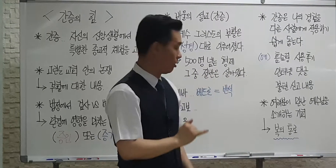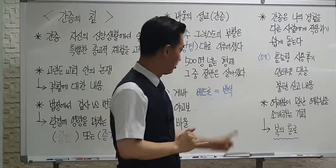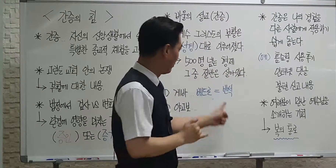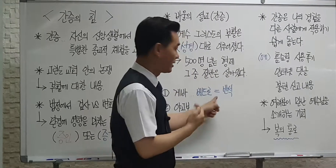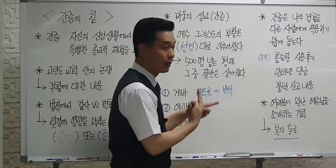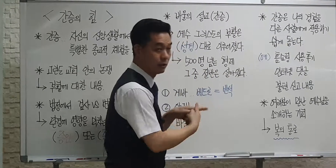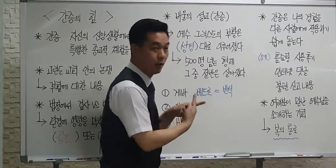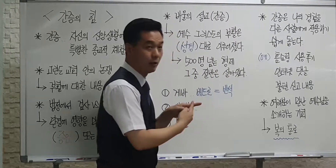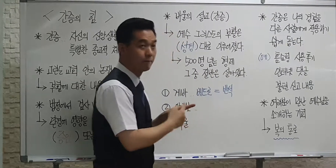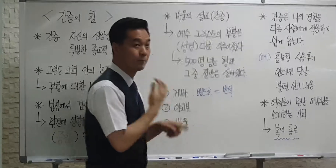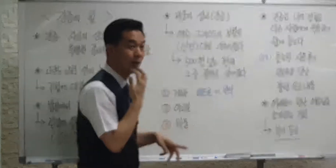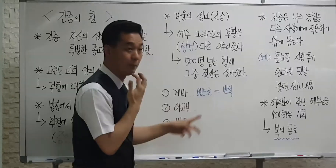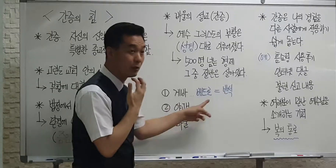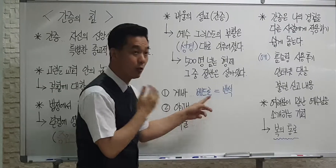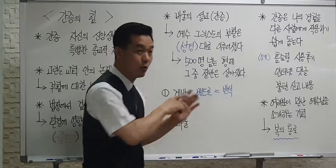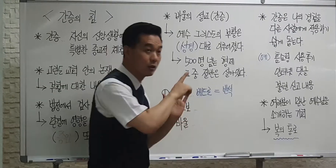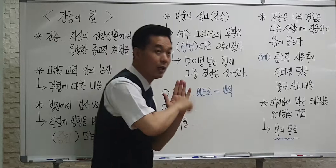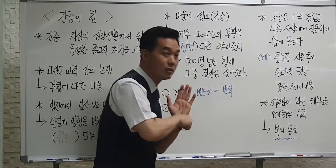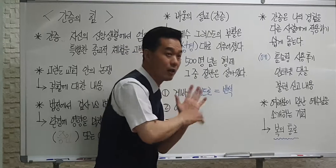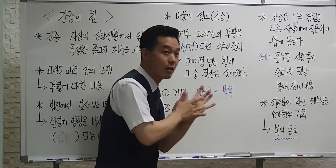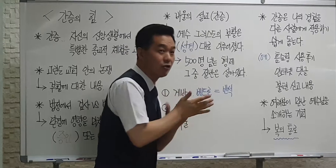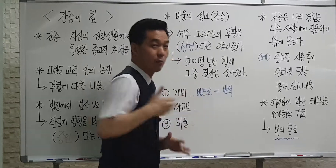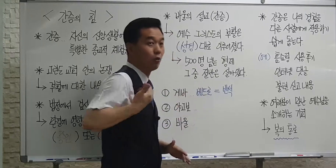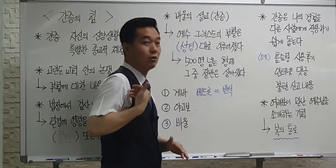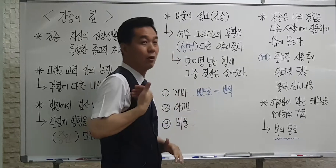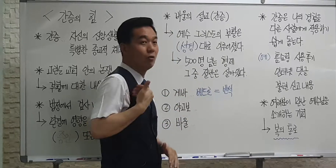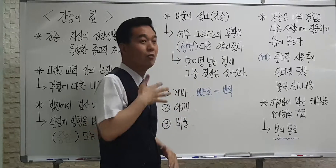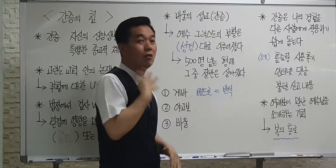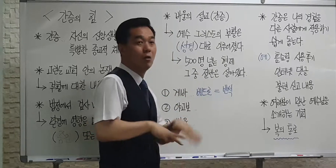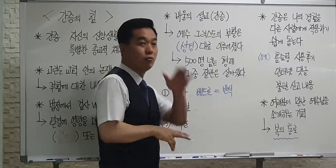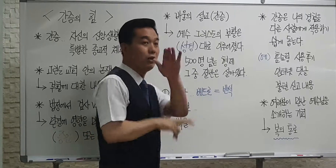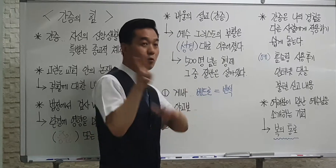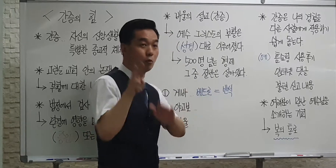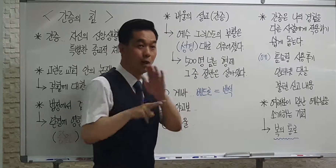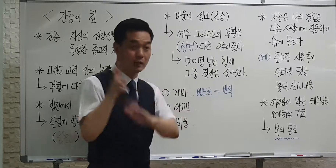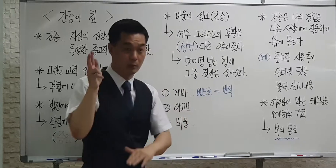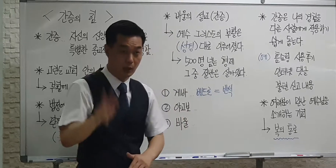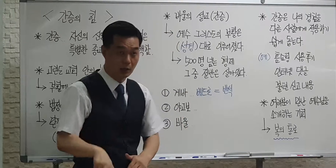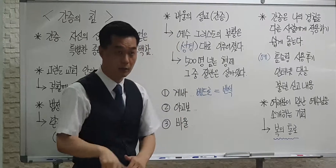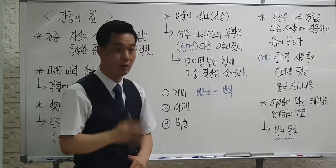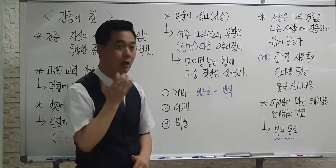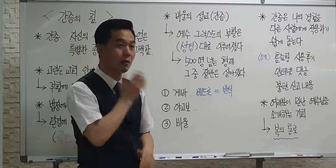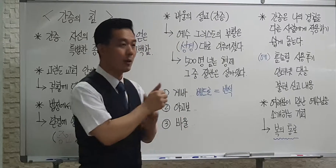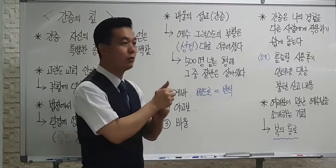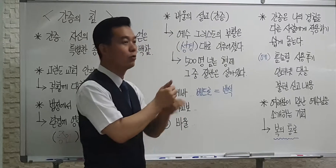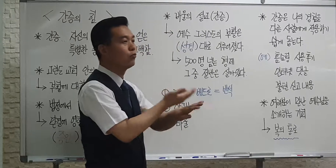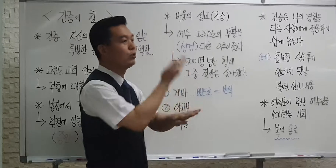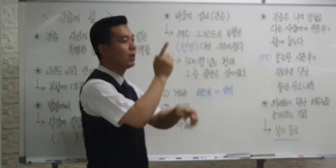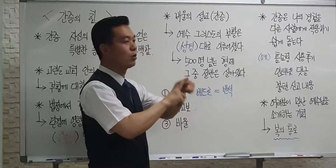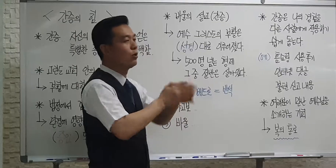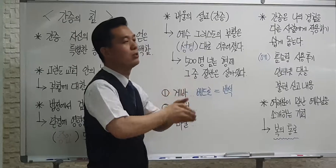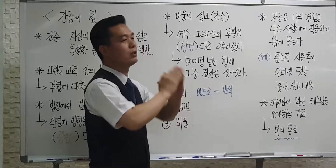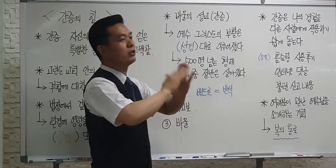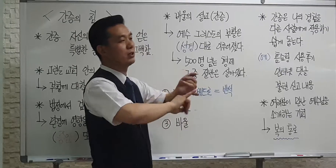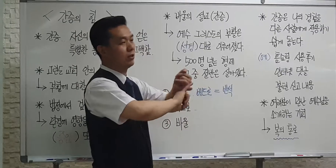이것도 마찬가지인데 베드로는 그 당시에 예수님 모른다고 부인하고 도망갔지만 베드로 위에 교회를 세우시겠다고